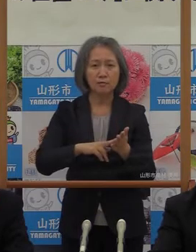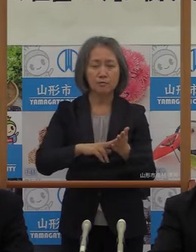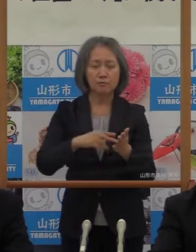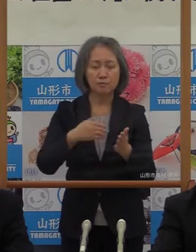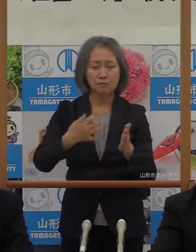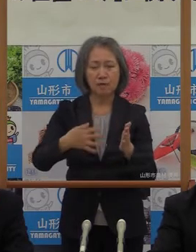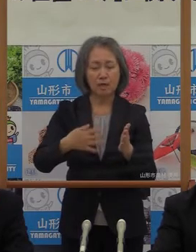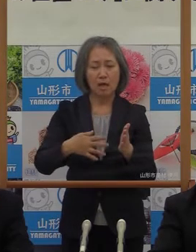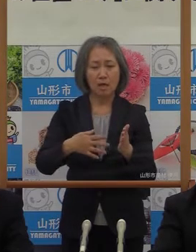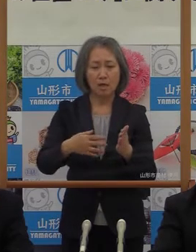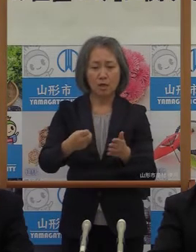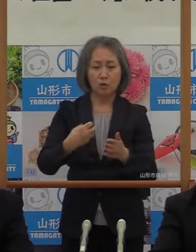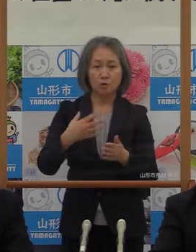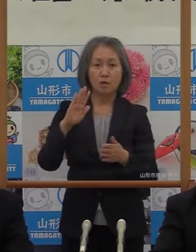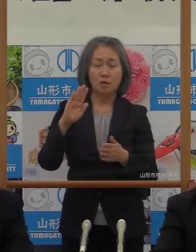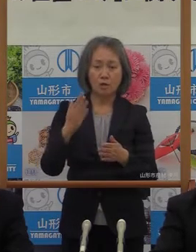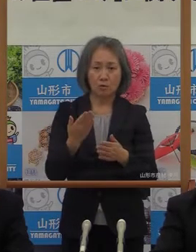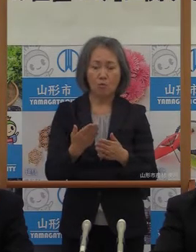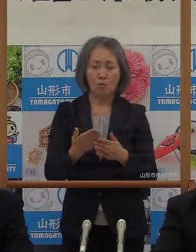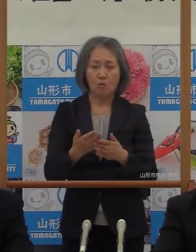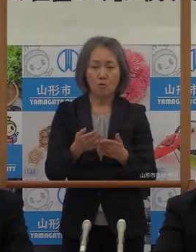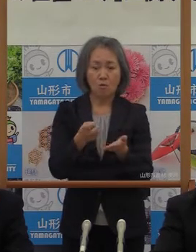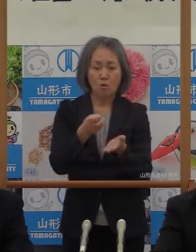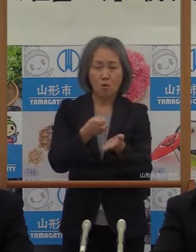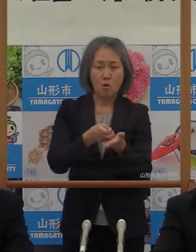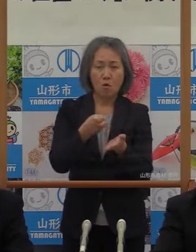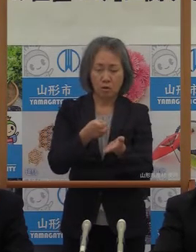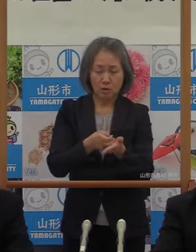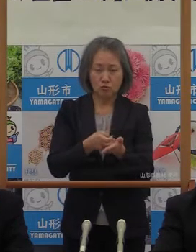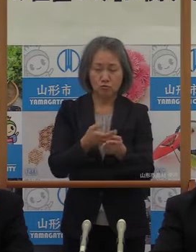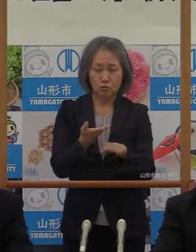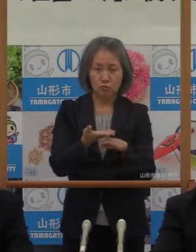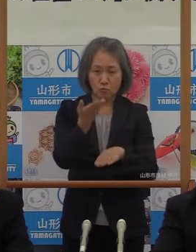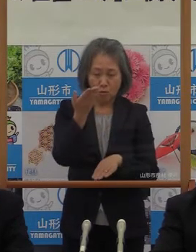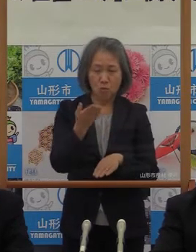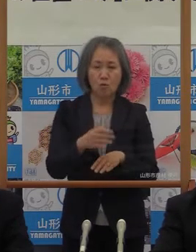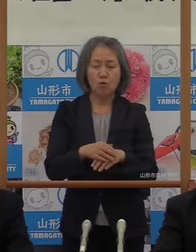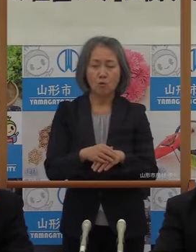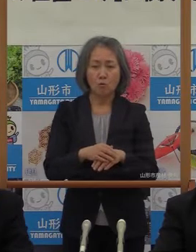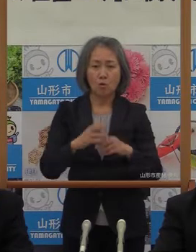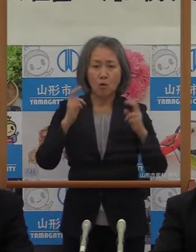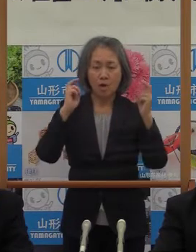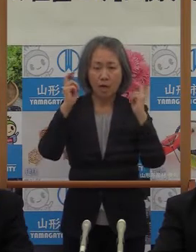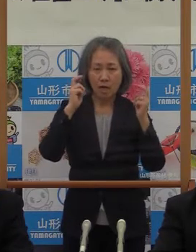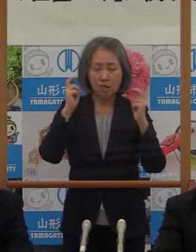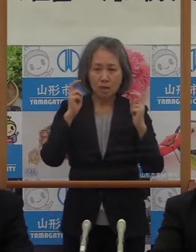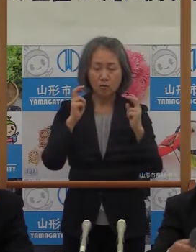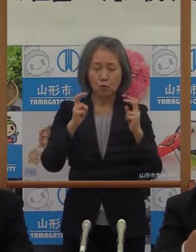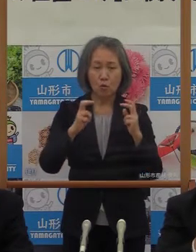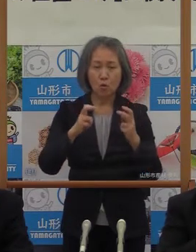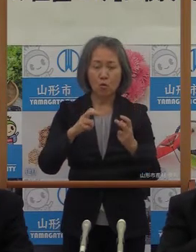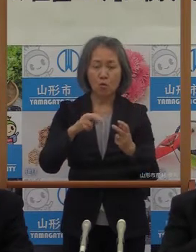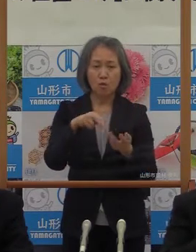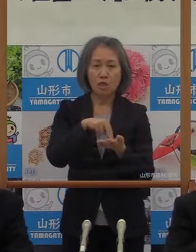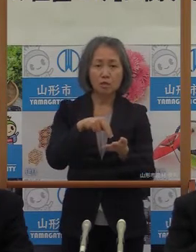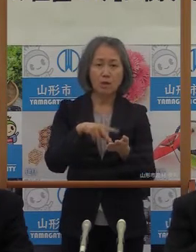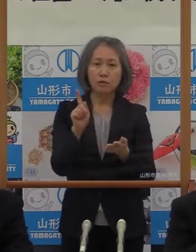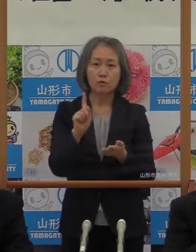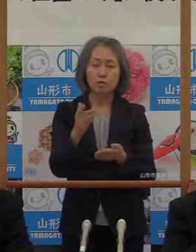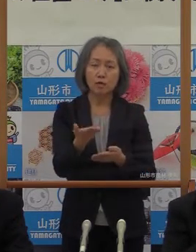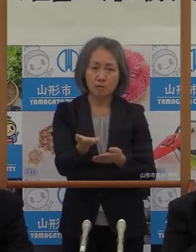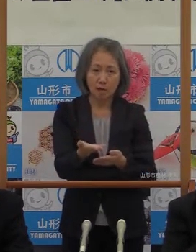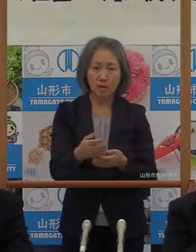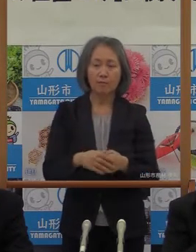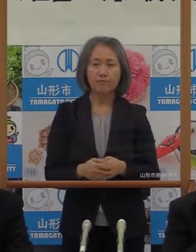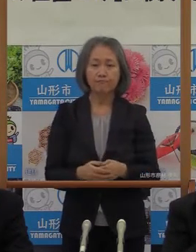まあ、いわゆる法律上といいますか、そういう、業態の扱いというものは今どのような状態になっているものなんでしょうか。 はい、それも含